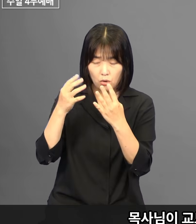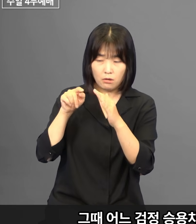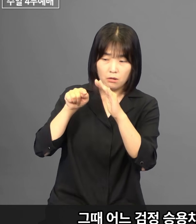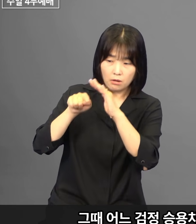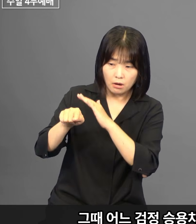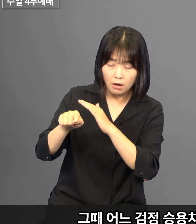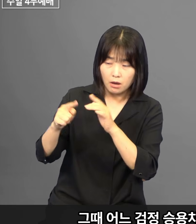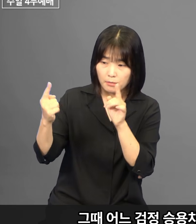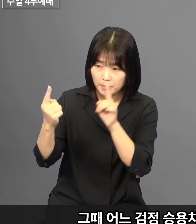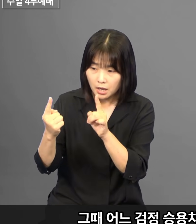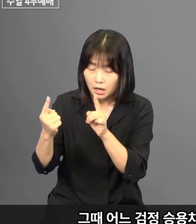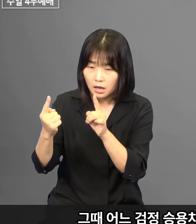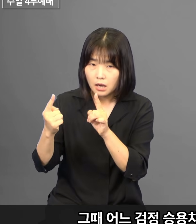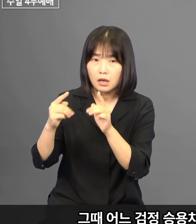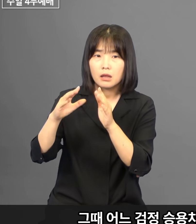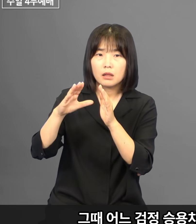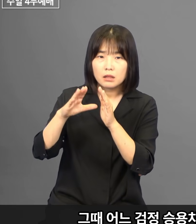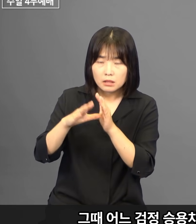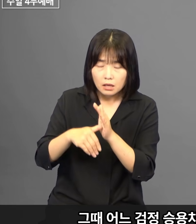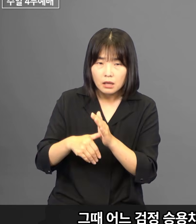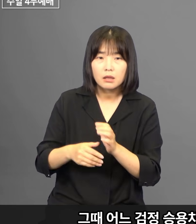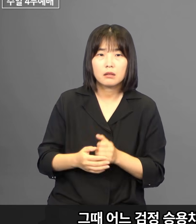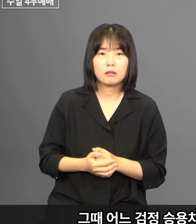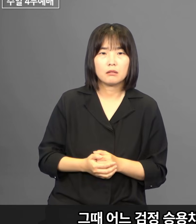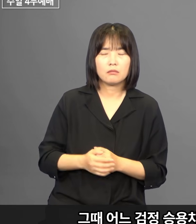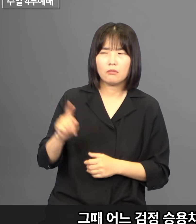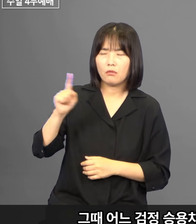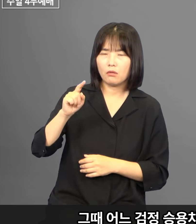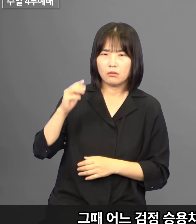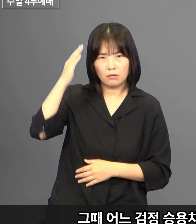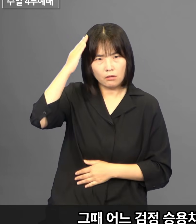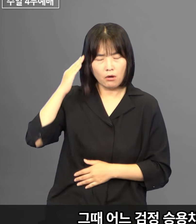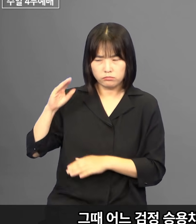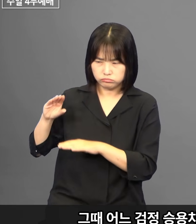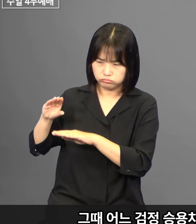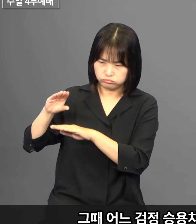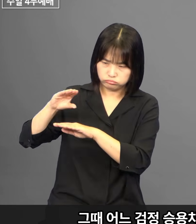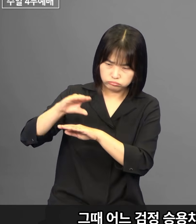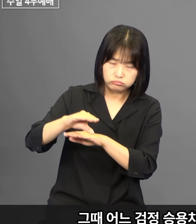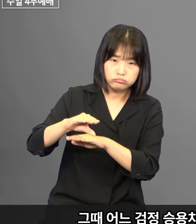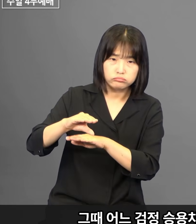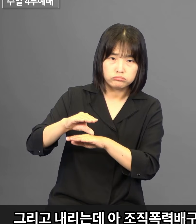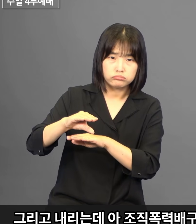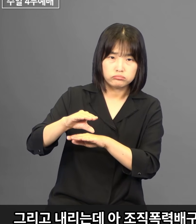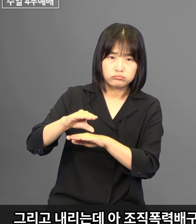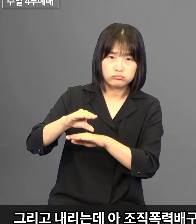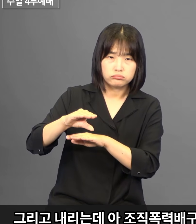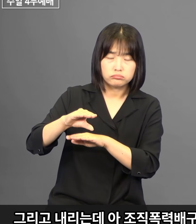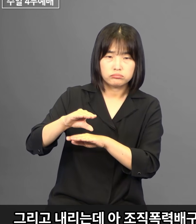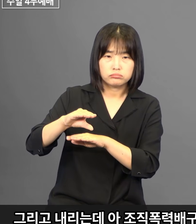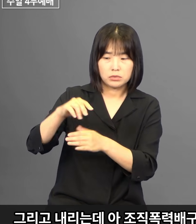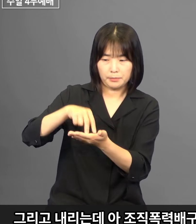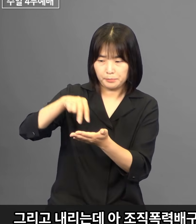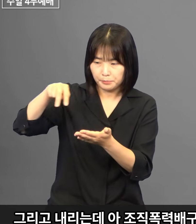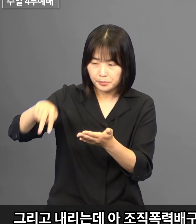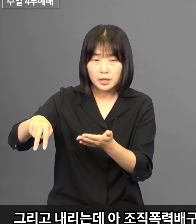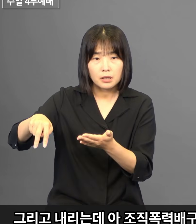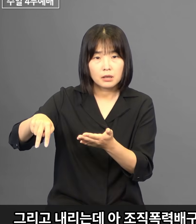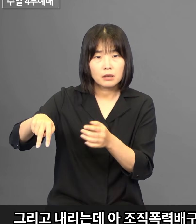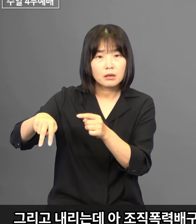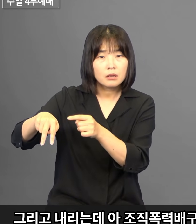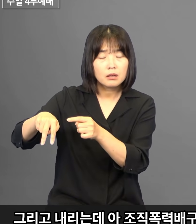갔는데 그때 어느 검정 승용차 하나가 옆에 오더니 서더래요. 그리고 내리는데